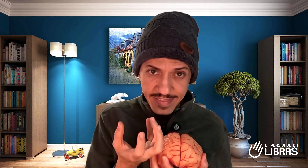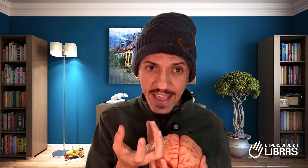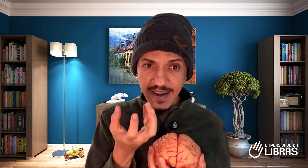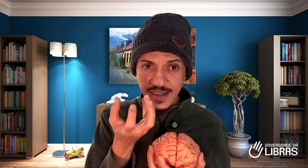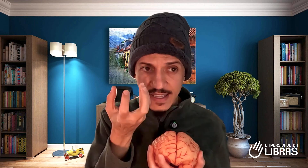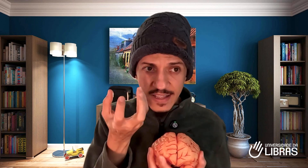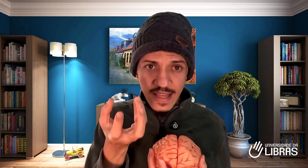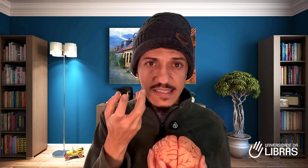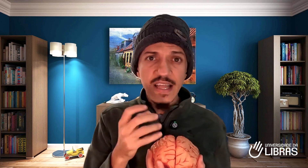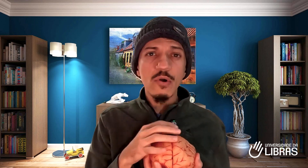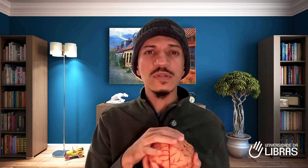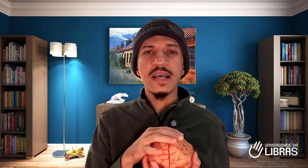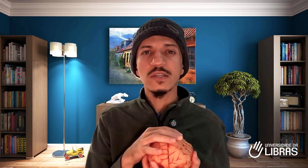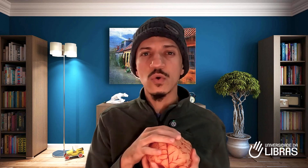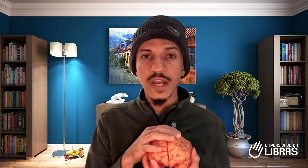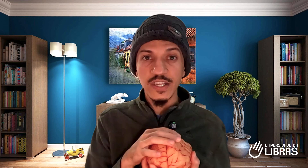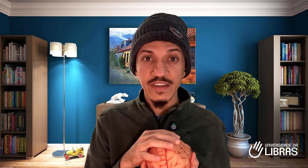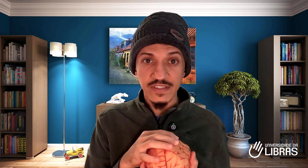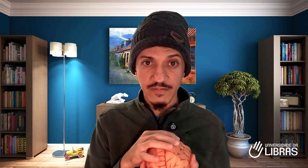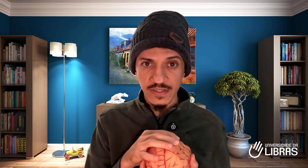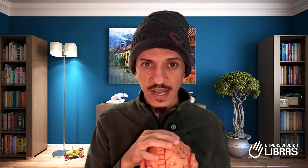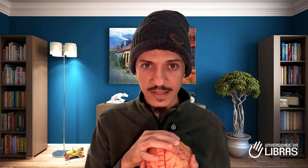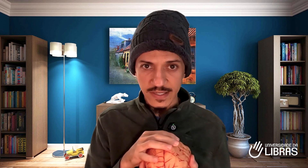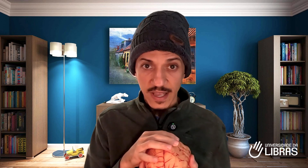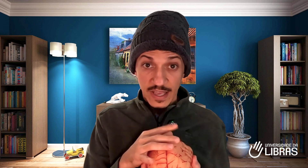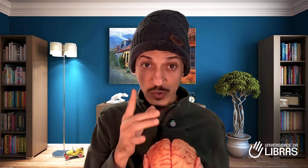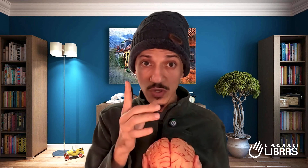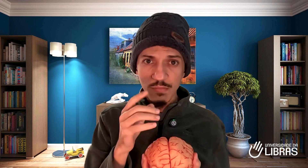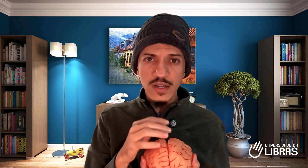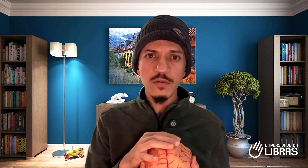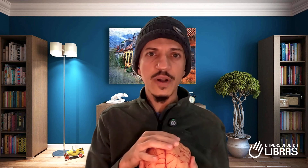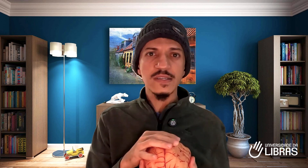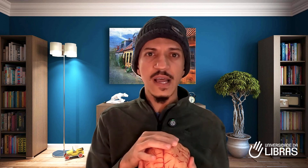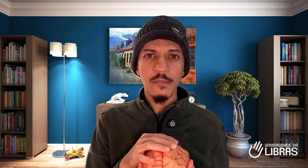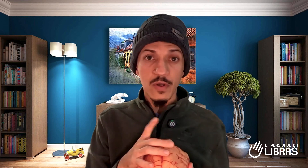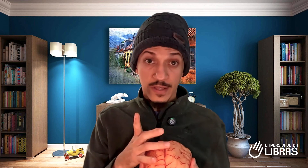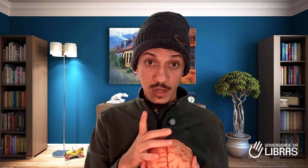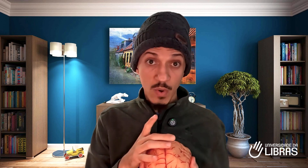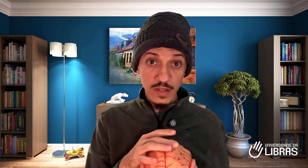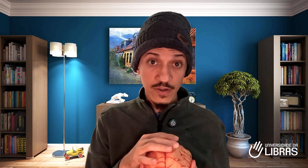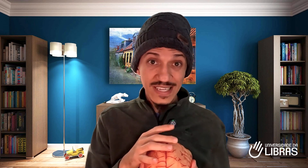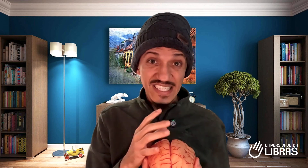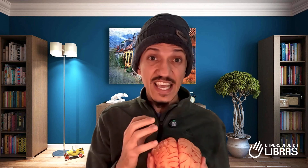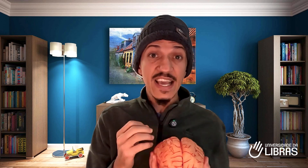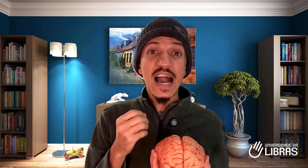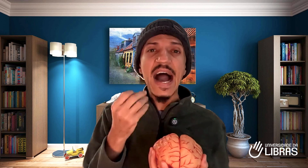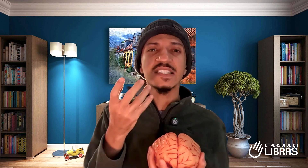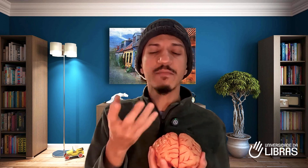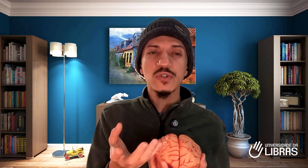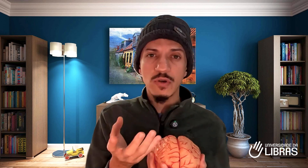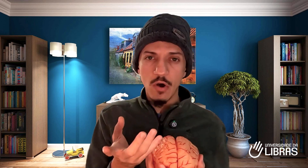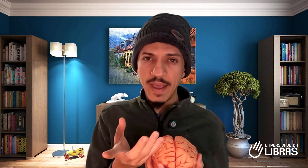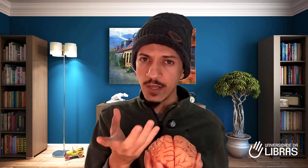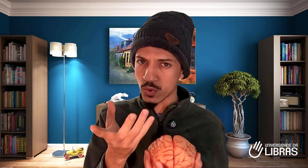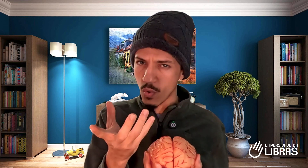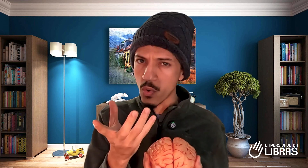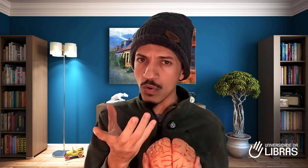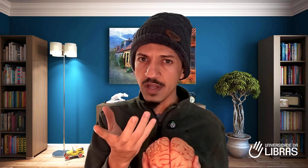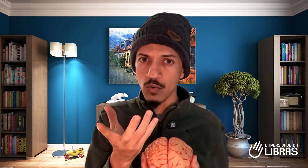técnicas das neurociências cognitivas avançadas. Estudos mostram, por exemplo, que quando você se engaja emocionalmente com o conteúdo,